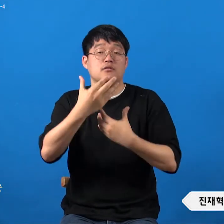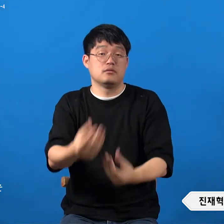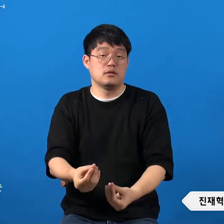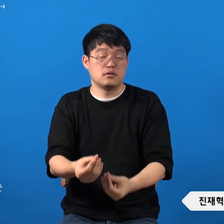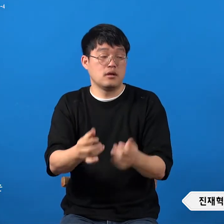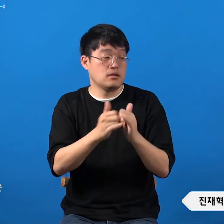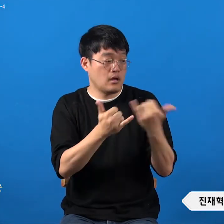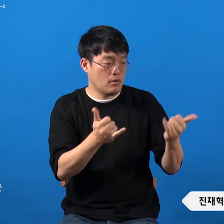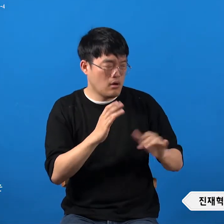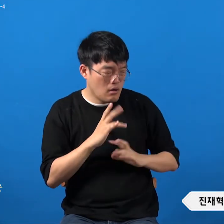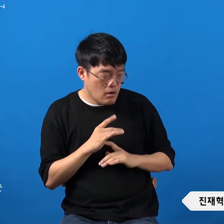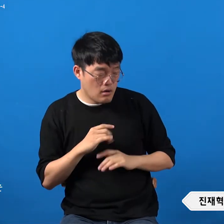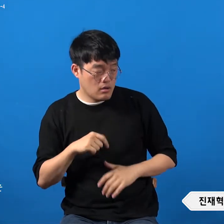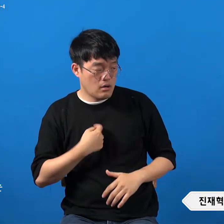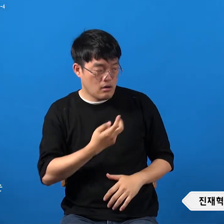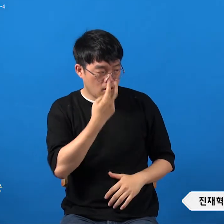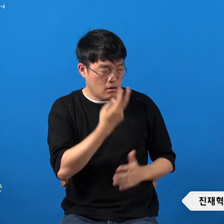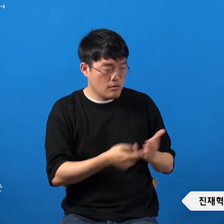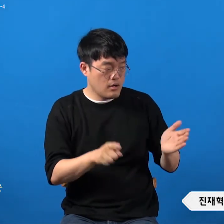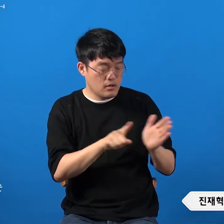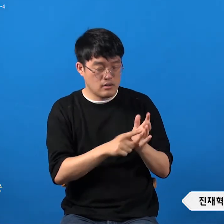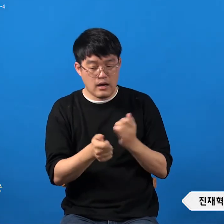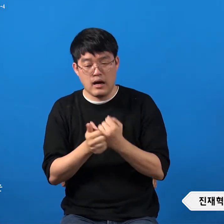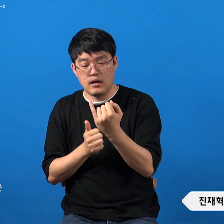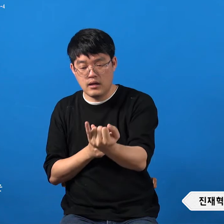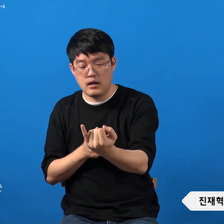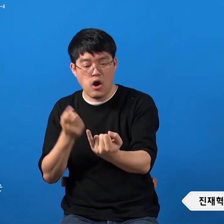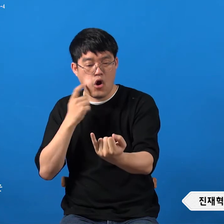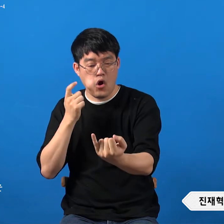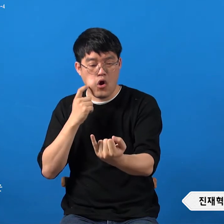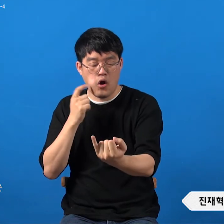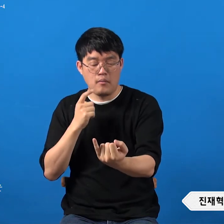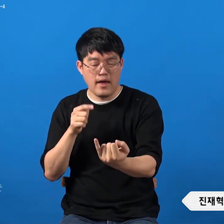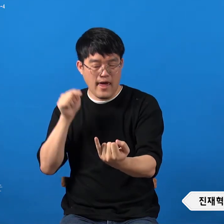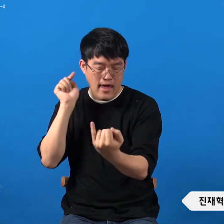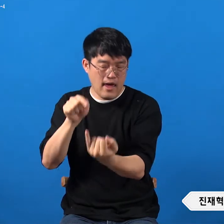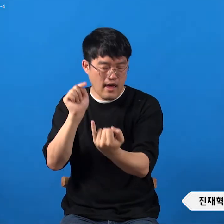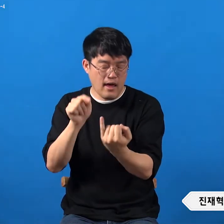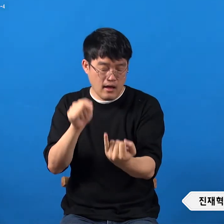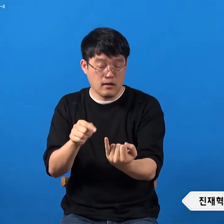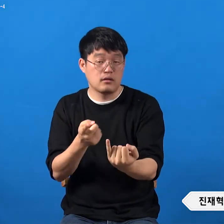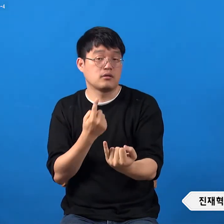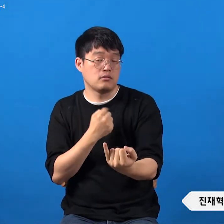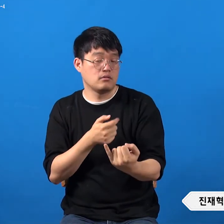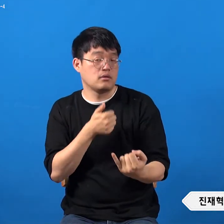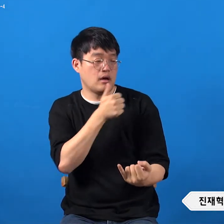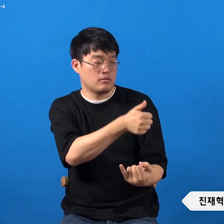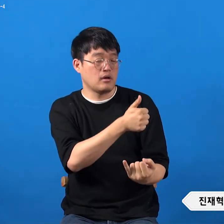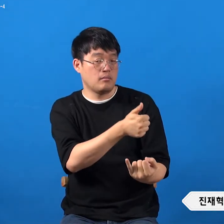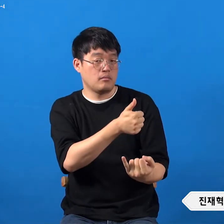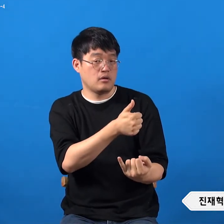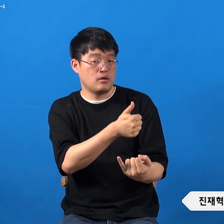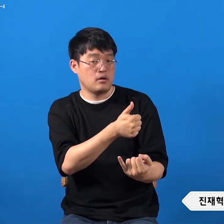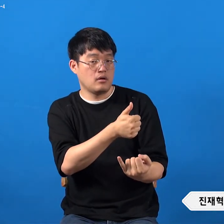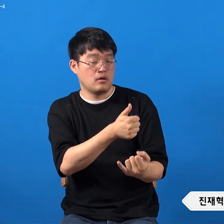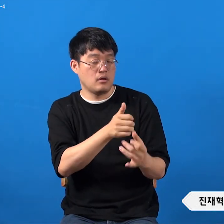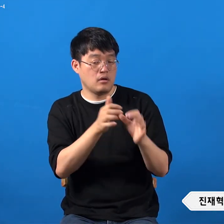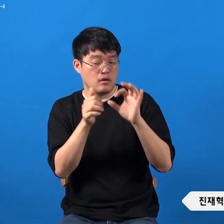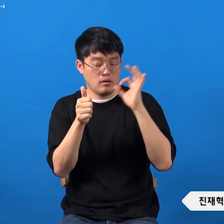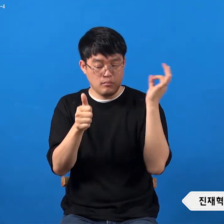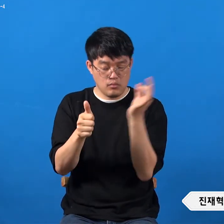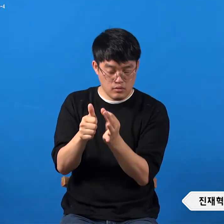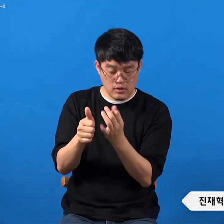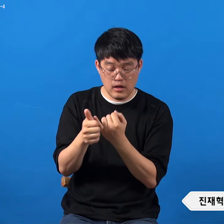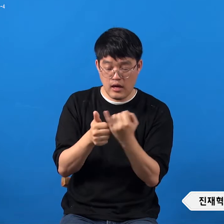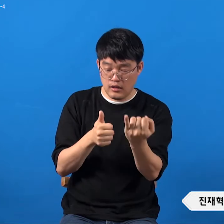두려워하며 자기 목숨을 위해 아내에게 그런 거짓말을 시켰던 아브라함, 그런 아브라함을 보고 있던